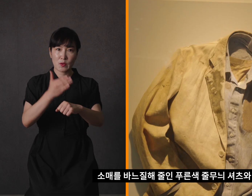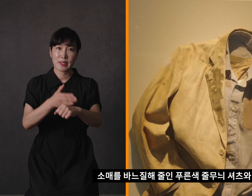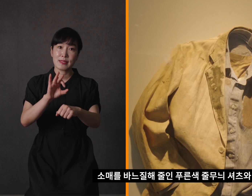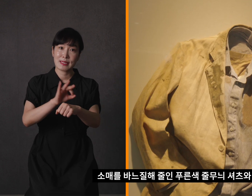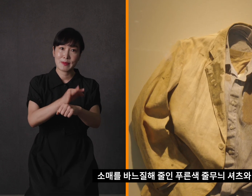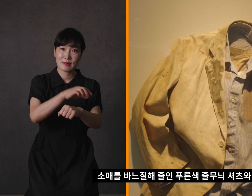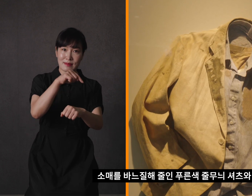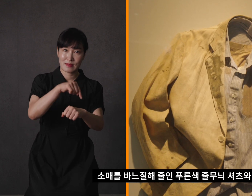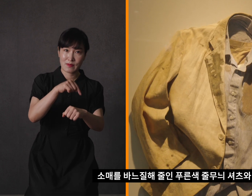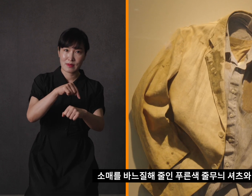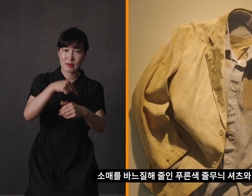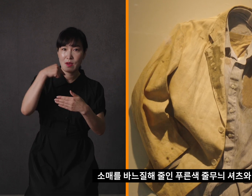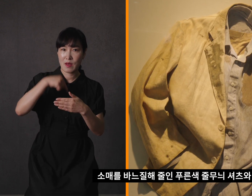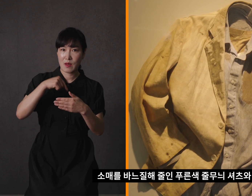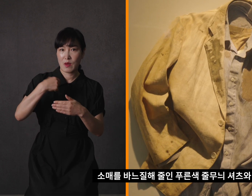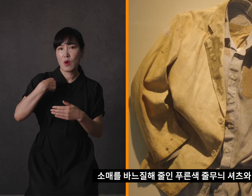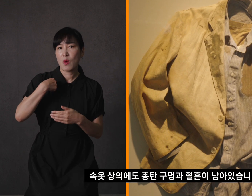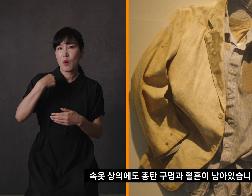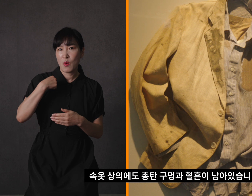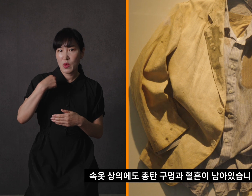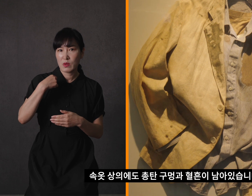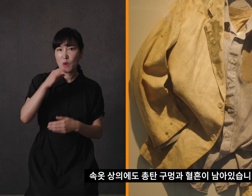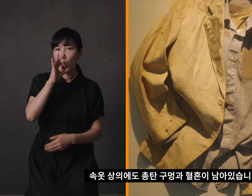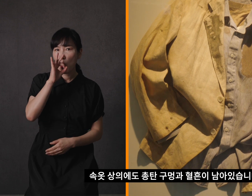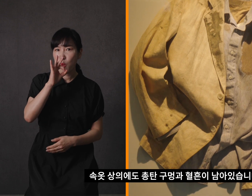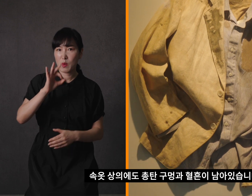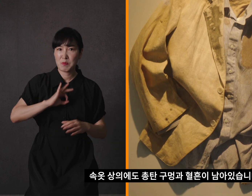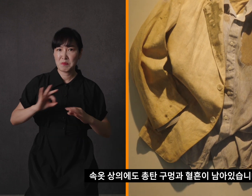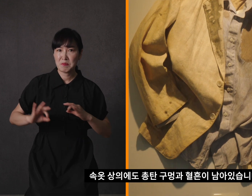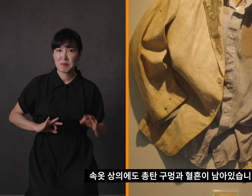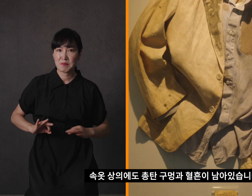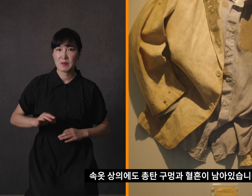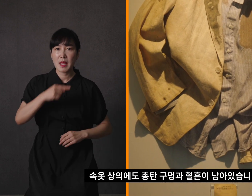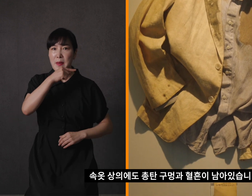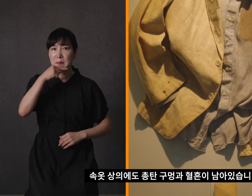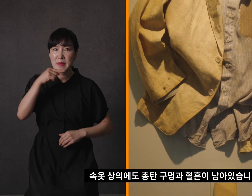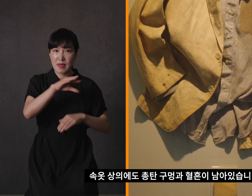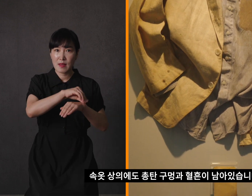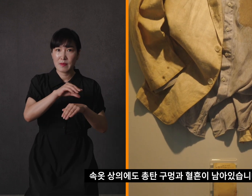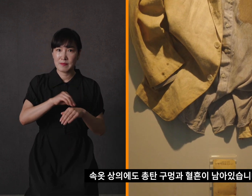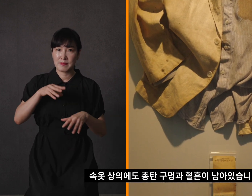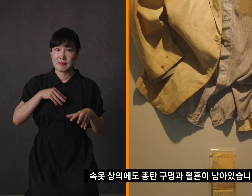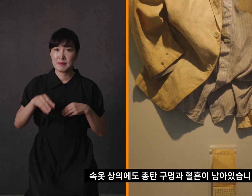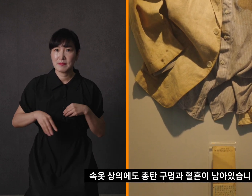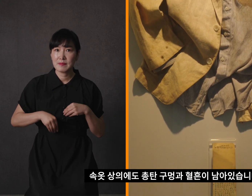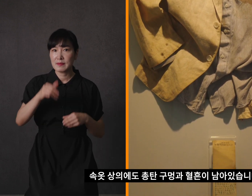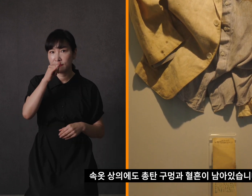소매를 바느질에 줄인 푸른색 줄무늬 셔츠와 속옷 상의에도 총탄 구멍과 혈흔이 남아